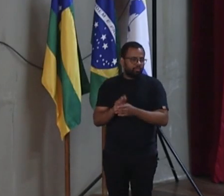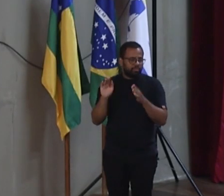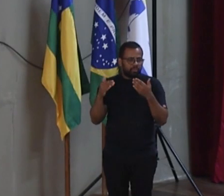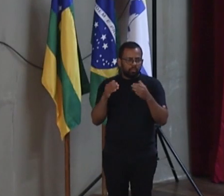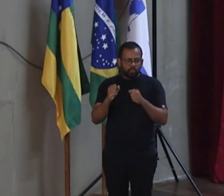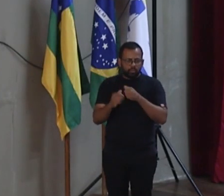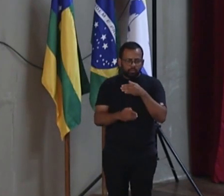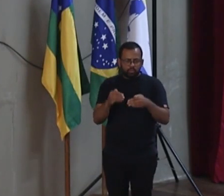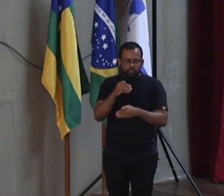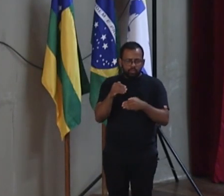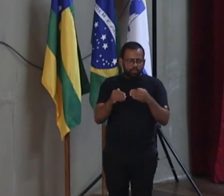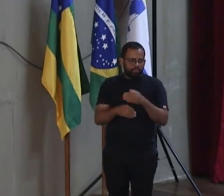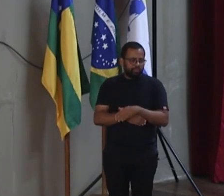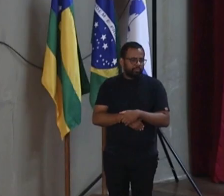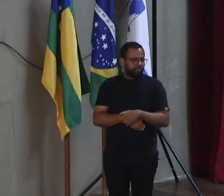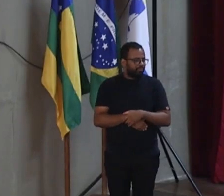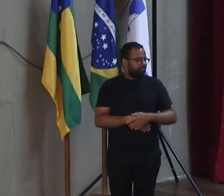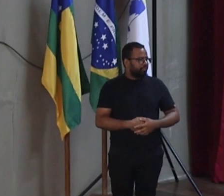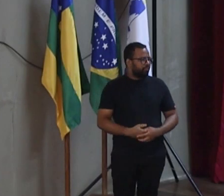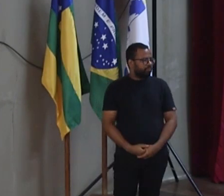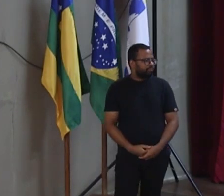Então, pode passar o slide.